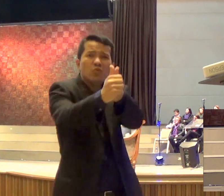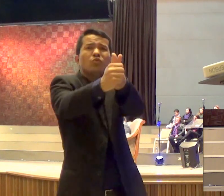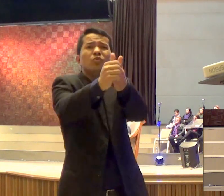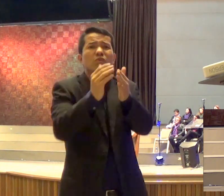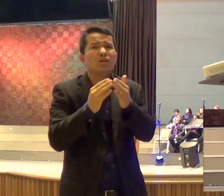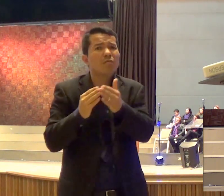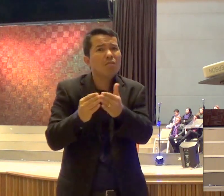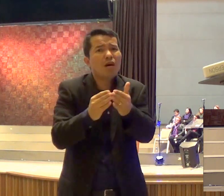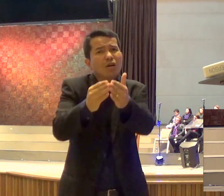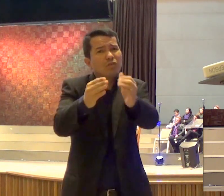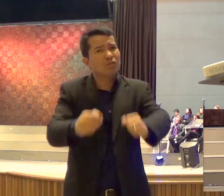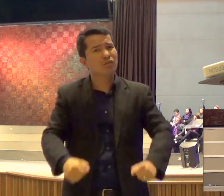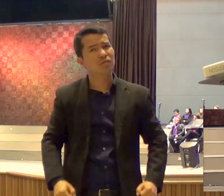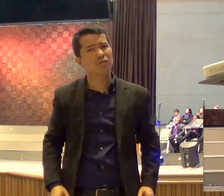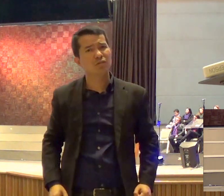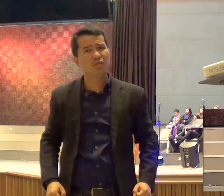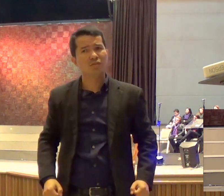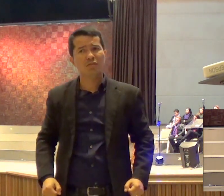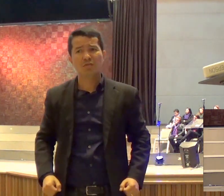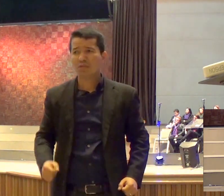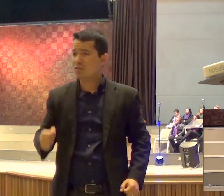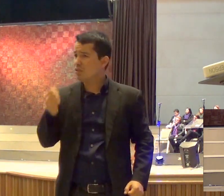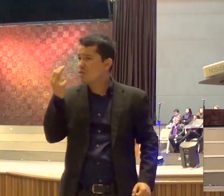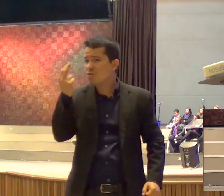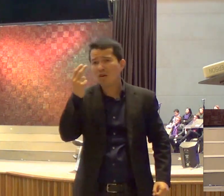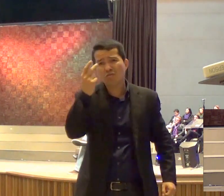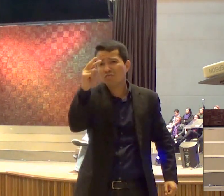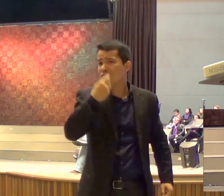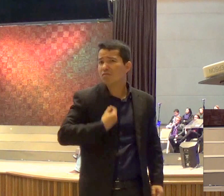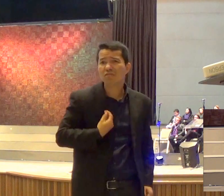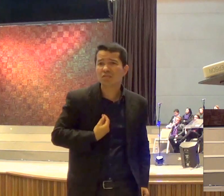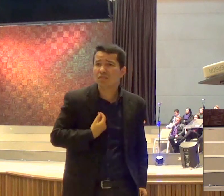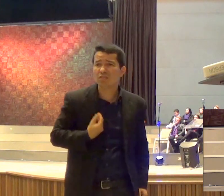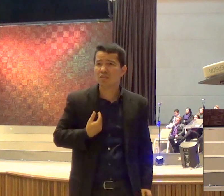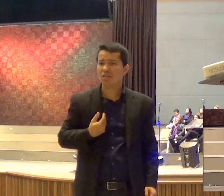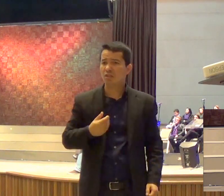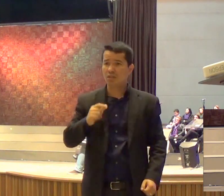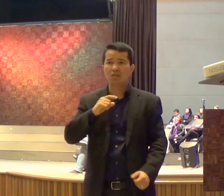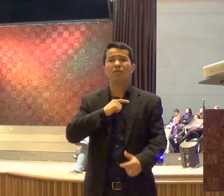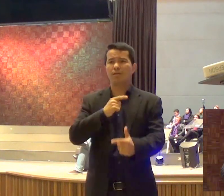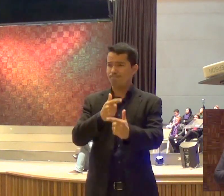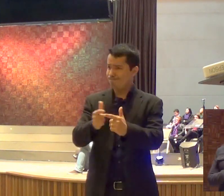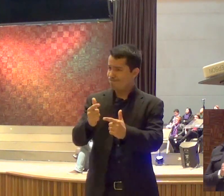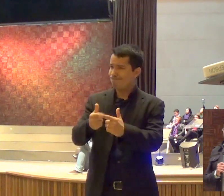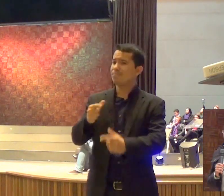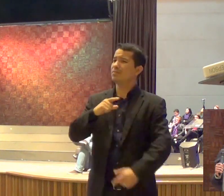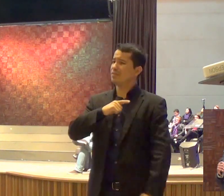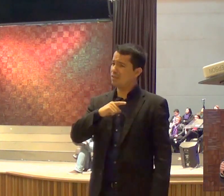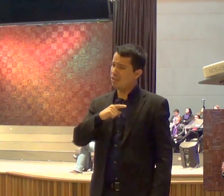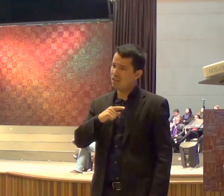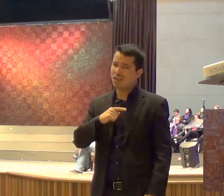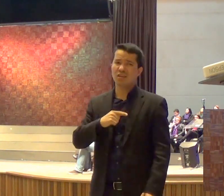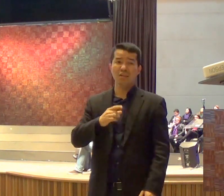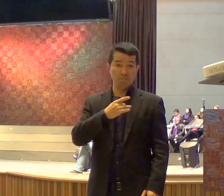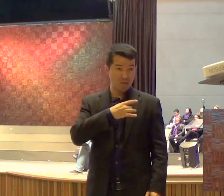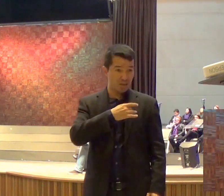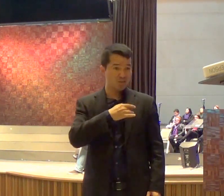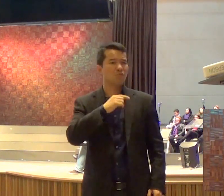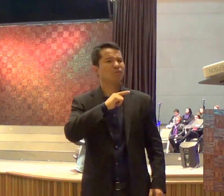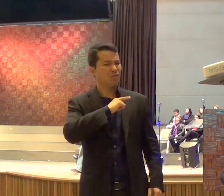se eu não disse que eles não iriam enfrentar a tempestade o senhor não disse que eles não teriam momentos de